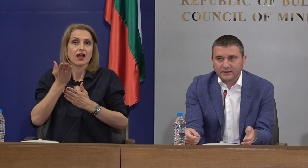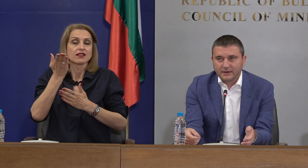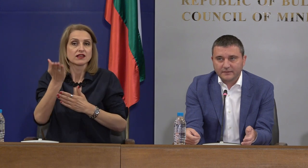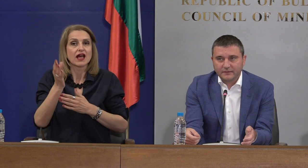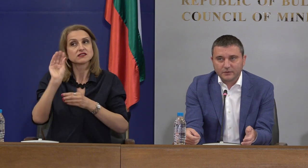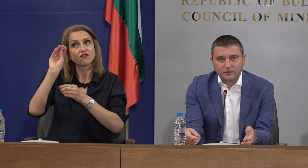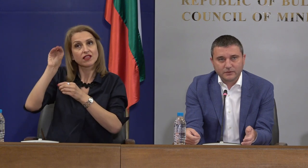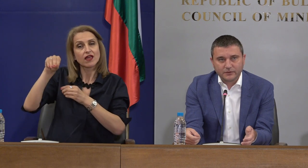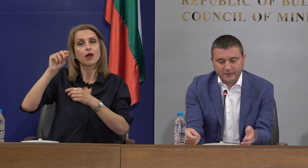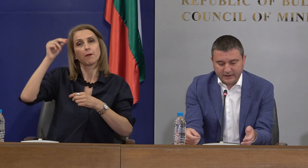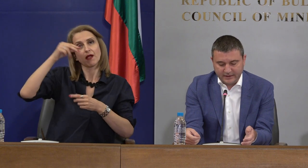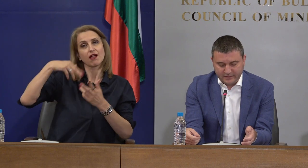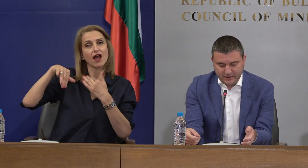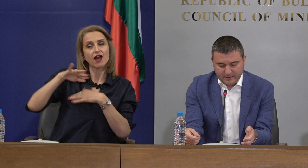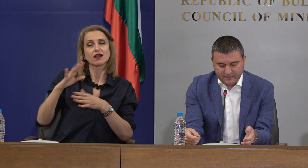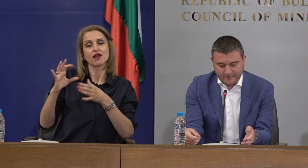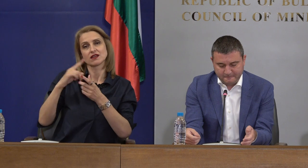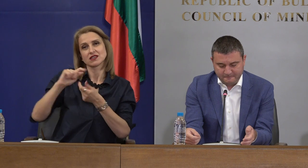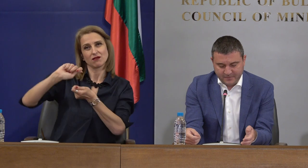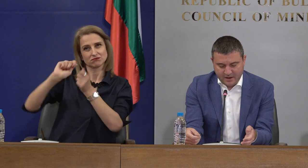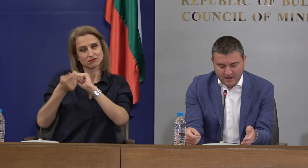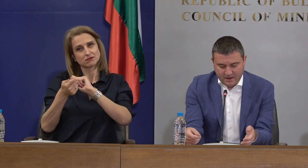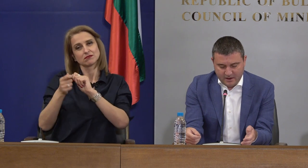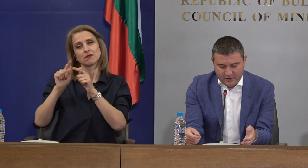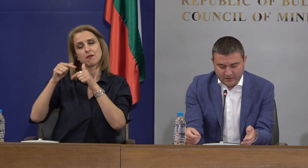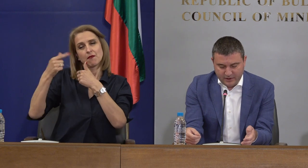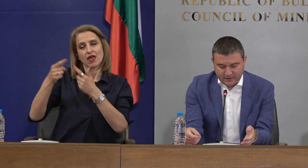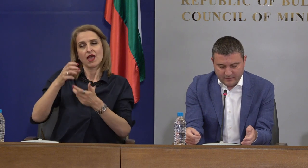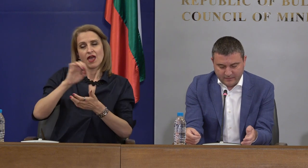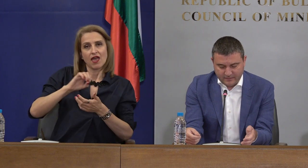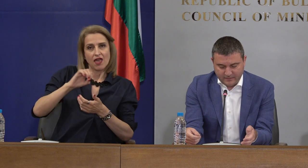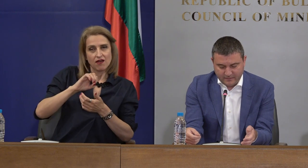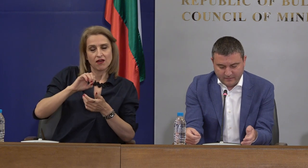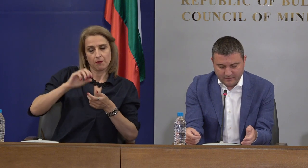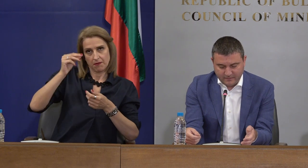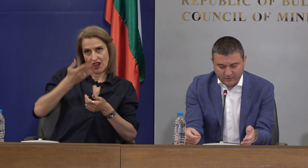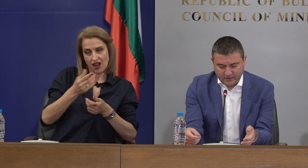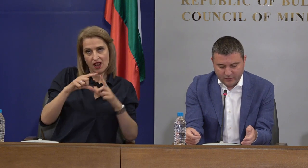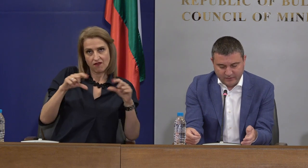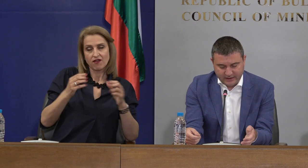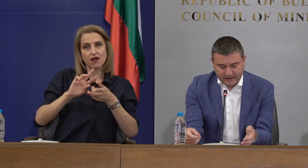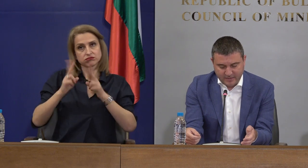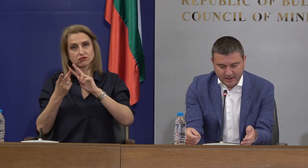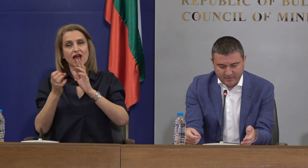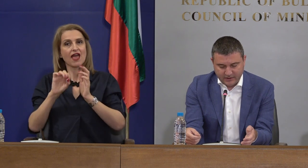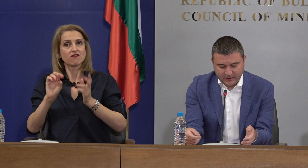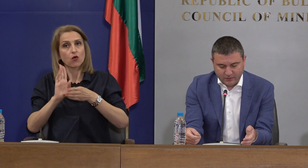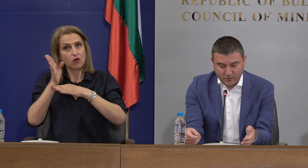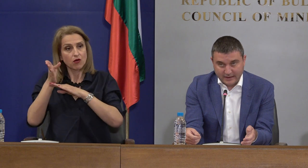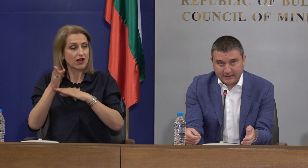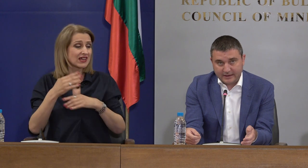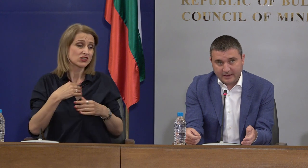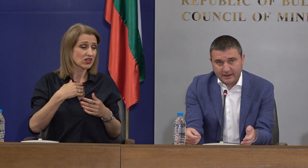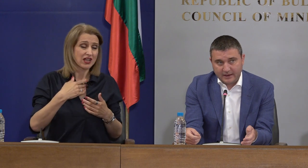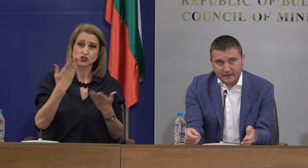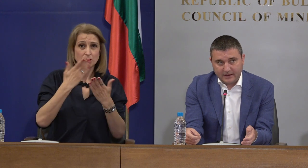на българския лев към валутно-курсовия механизъм ERM2. Ще мина, моля да проявите търпение през